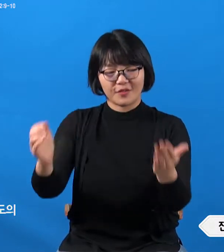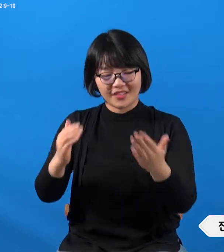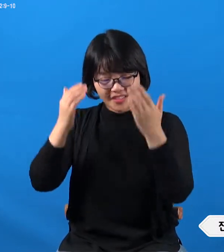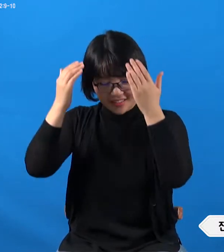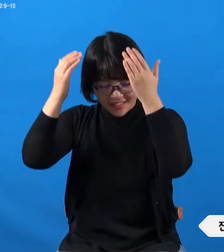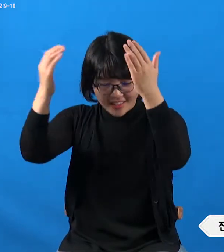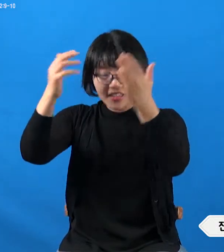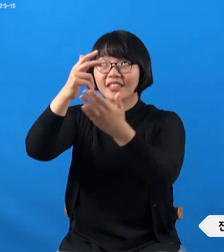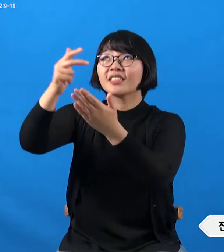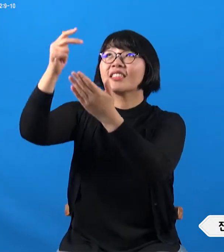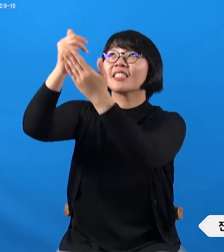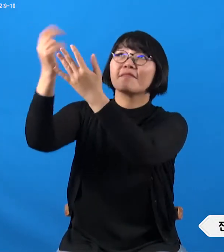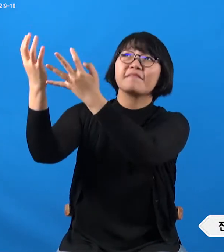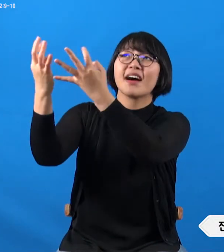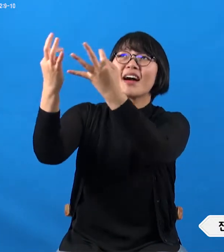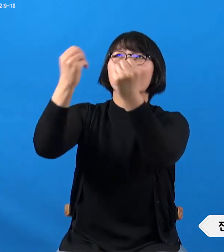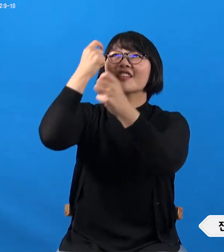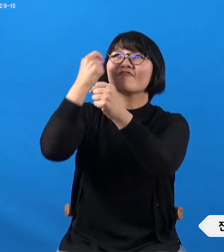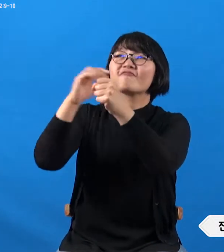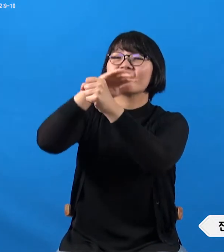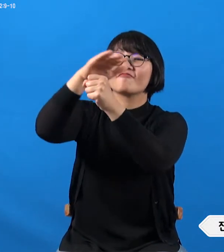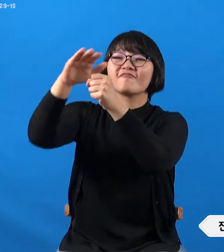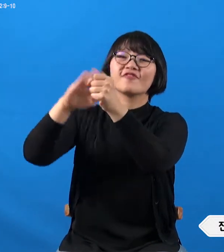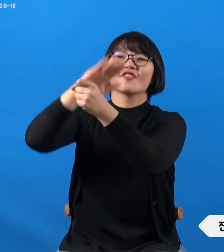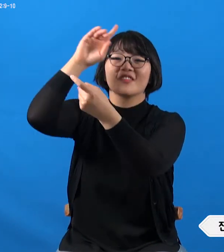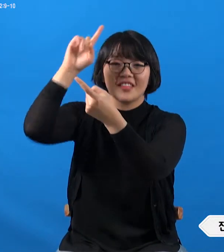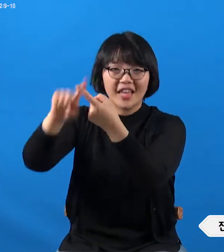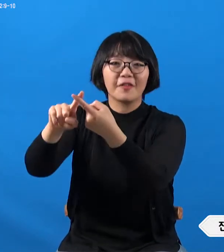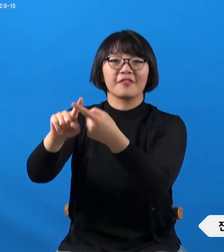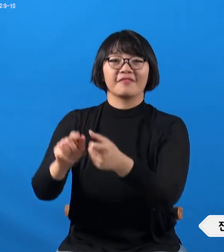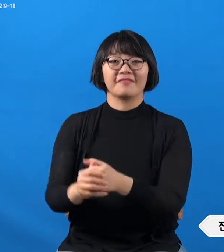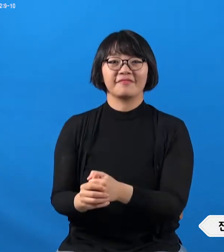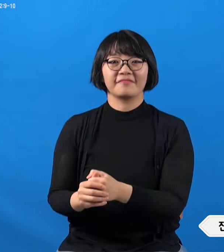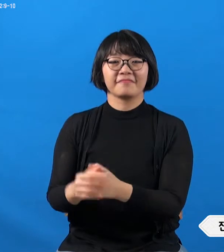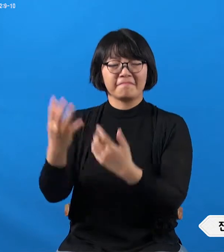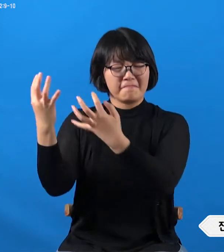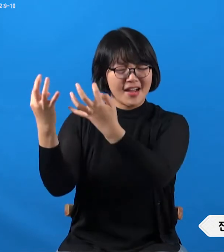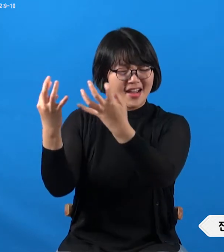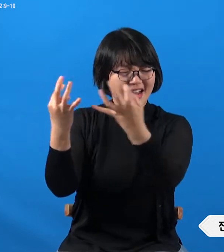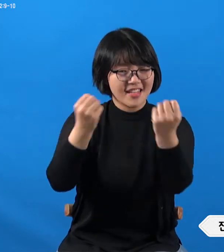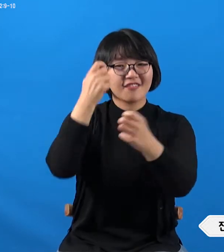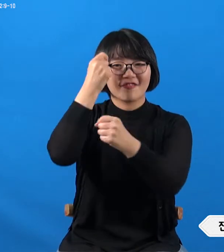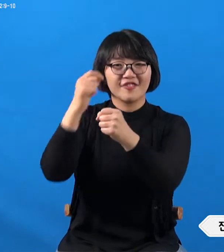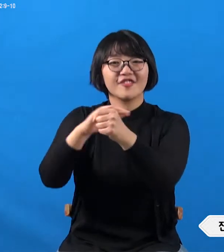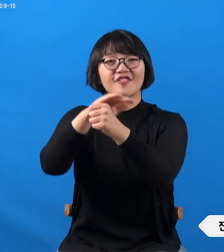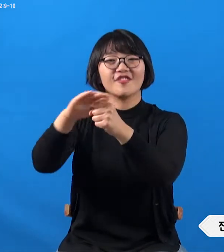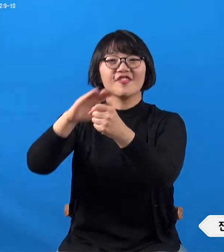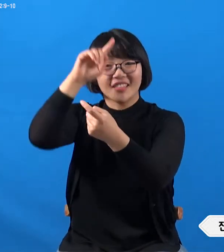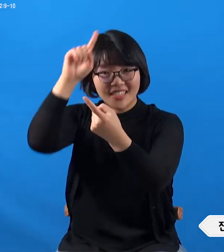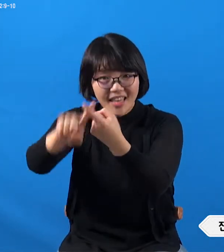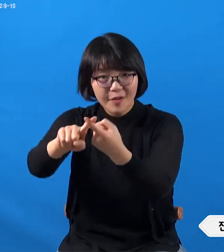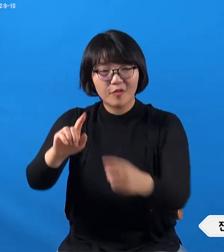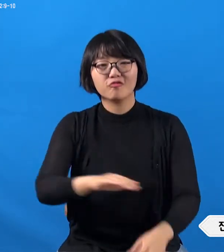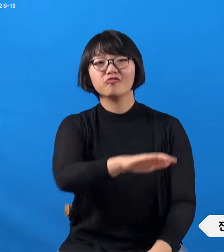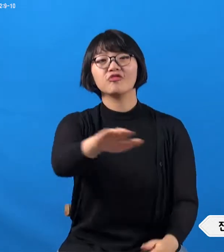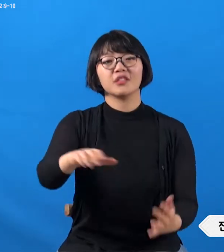찬송하리로다. 그의 많으신 긍휼대로, 그의 많으신 긍휼대로 우리를